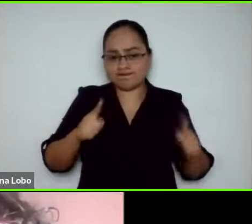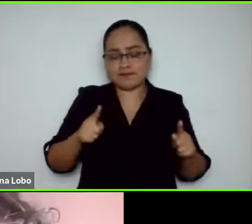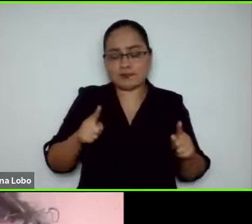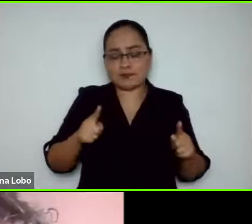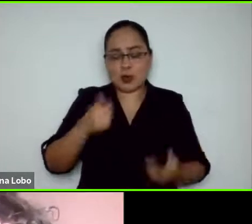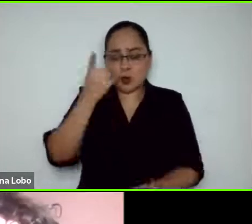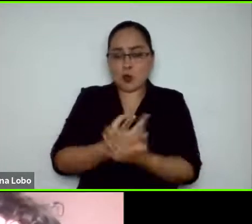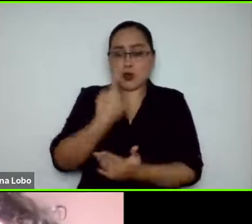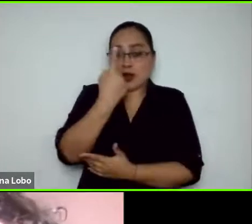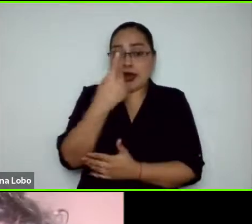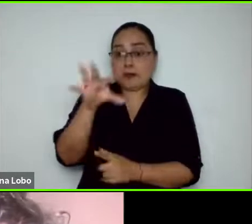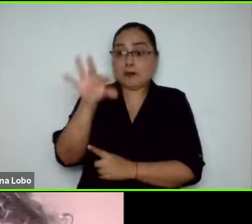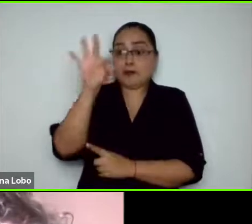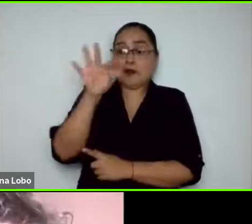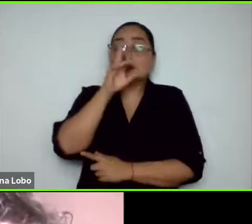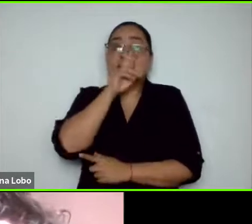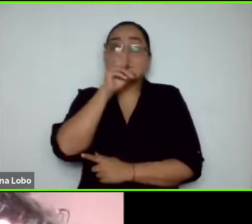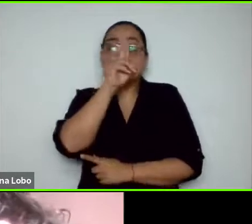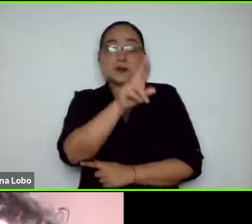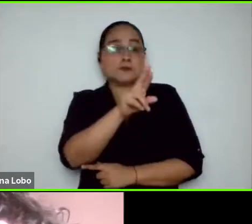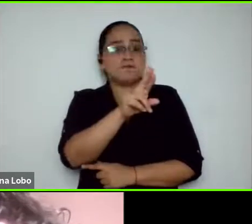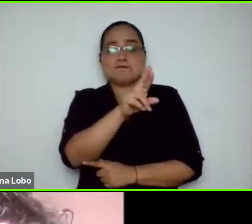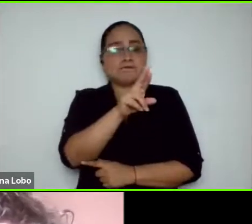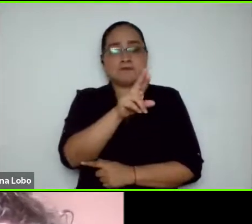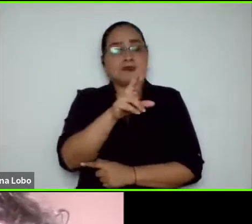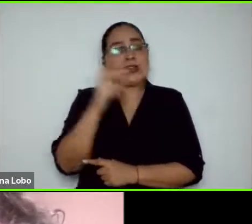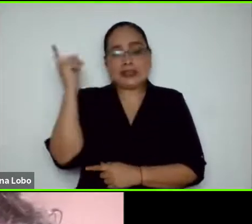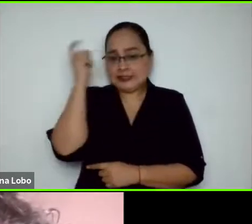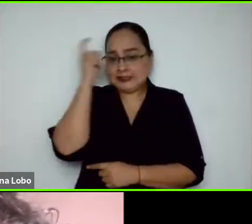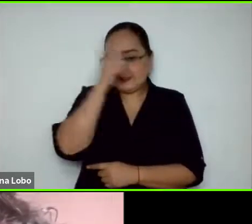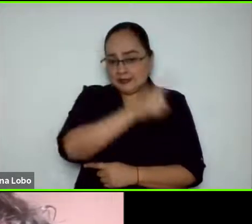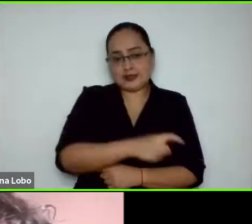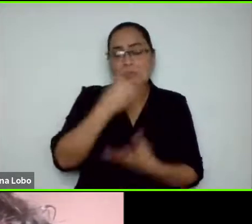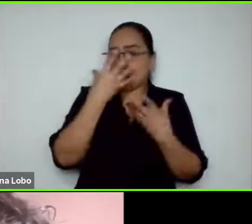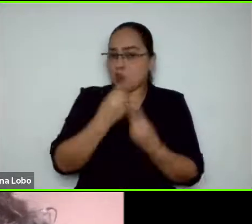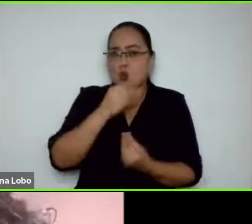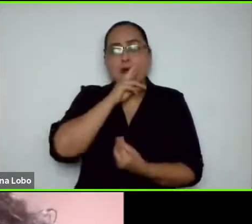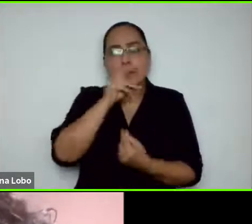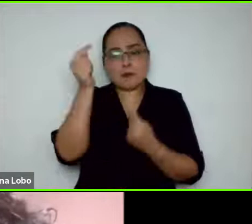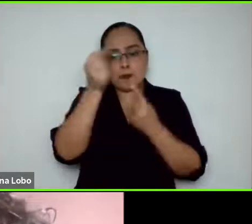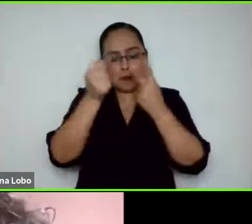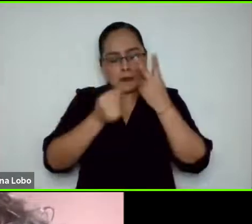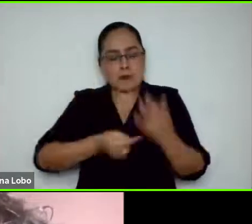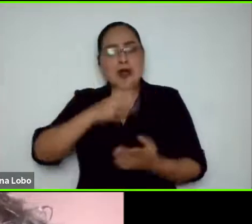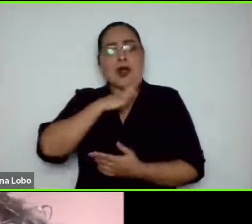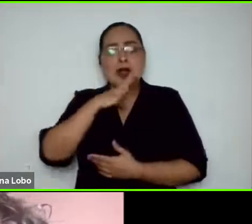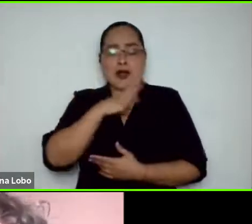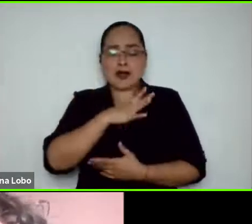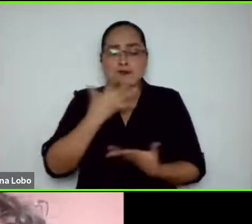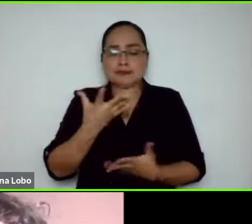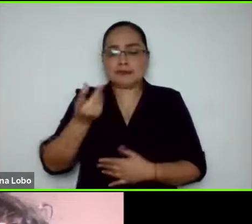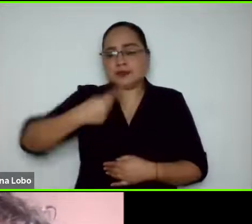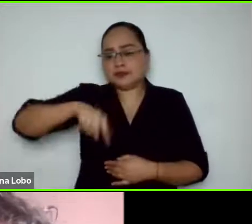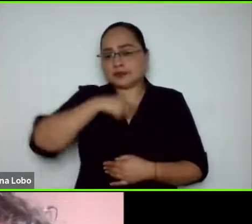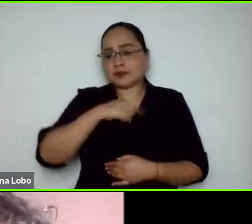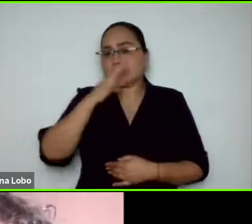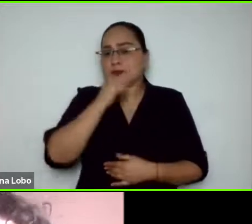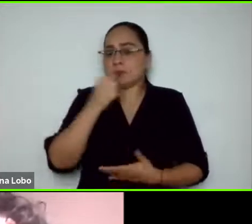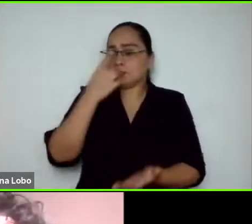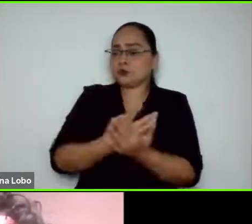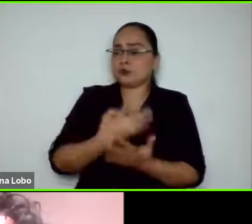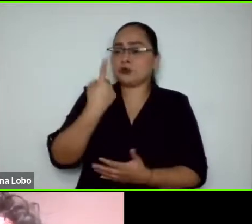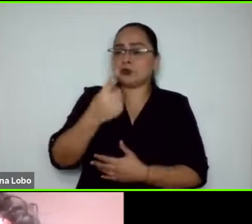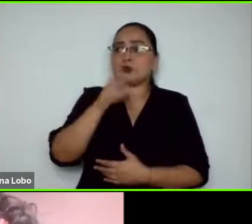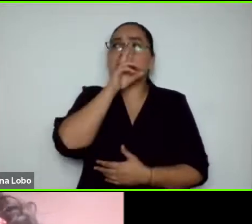sola respuesta a esa pregunta. Es una pregunta muy compleja, muy abierta, en la que no podríamos, digamos, dar una sola respuesta,